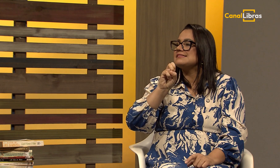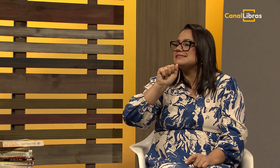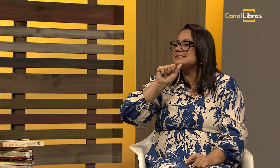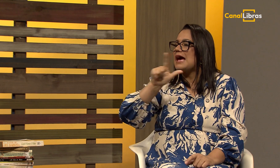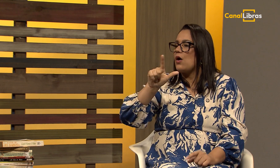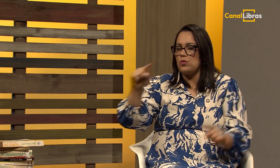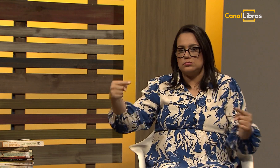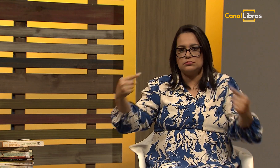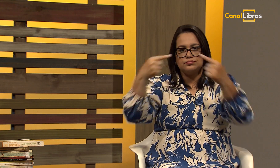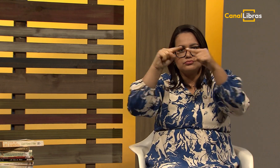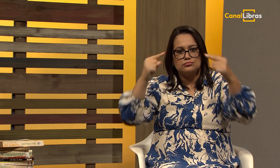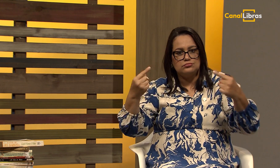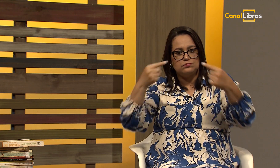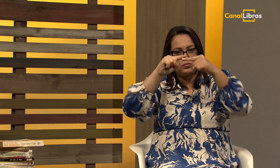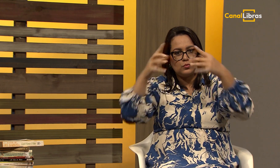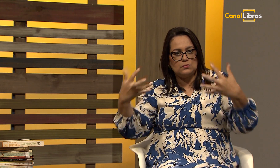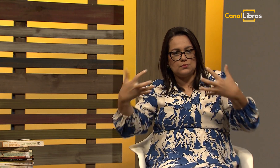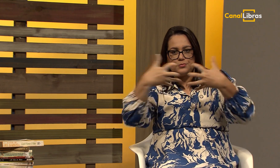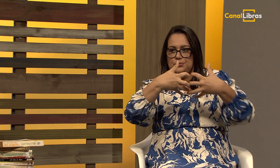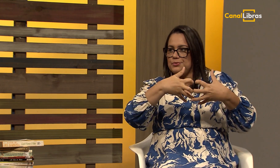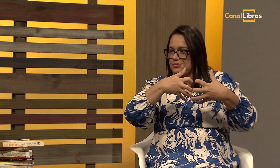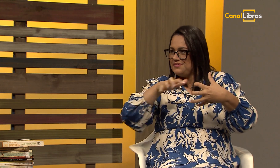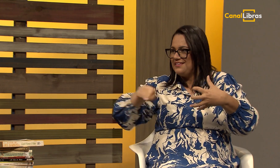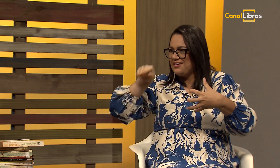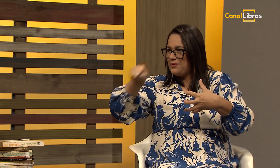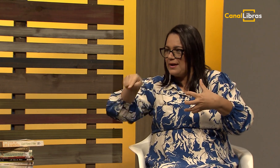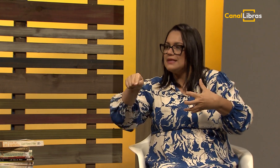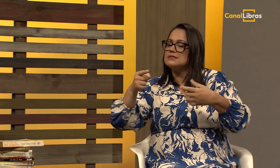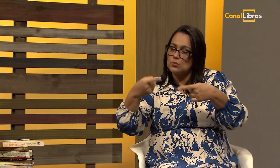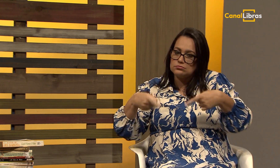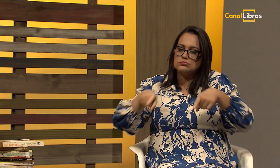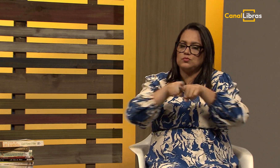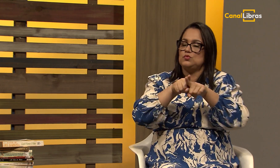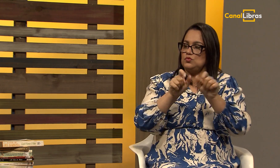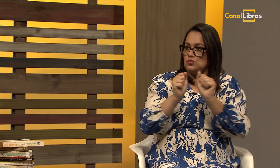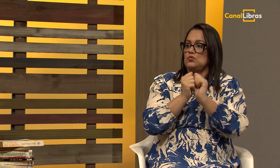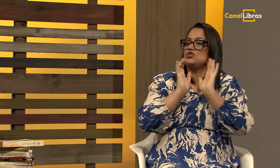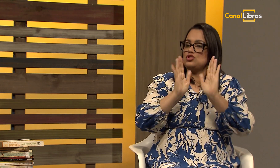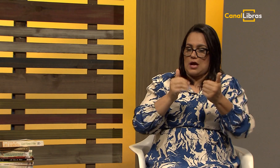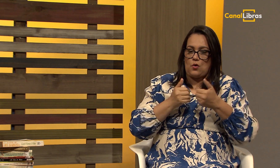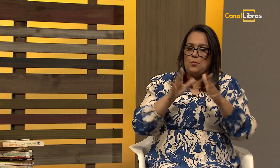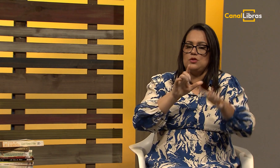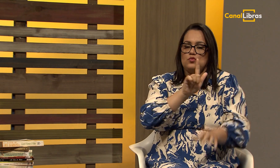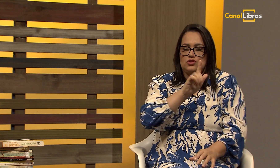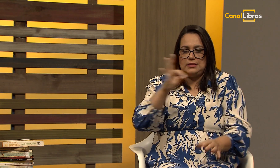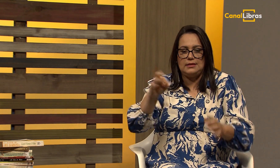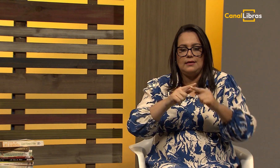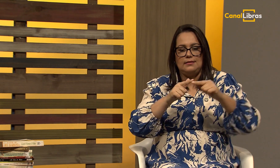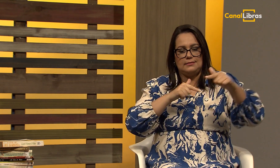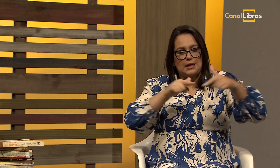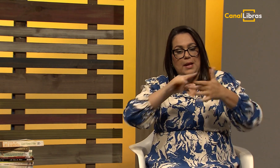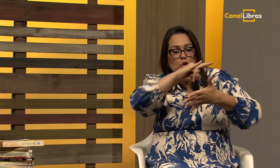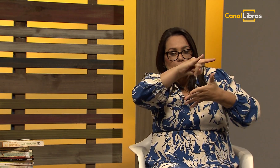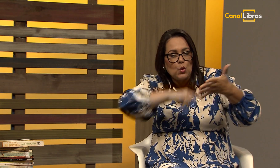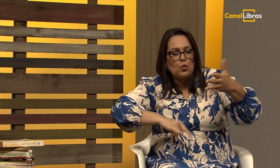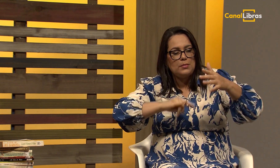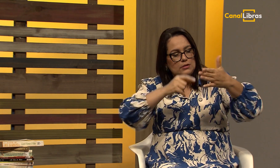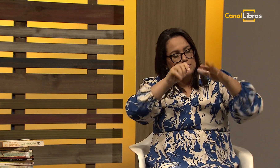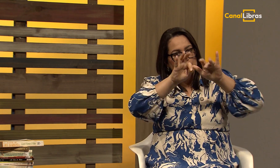estudadas e discutidas propostas através de grupos de trabalho, assim como suas respectivas chancelas, e de forma que tenhamos esse